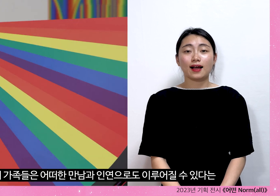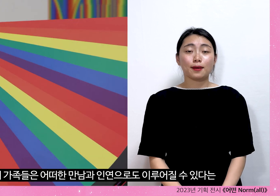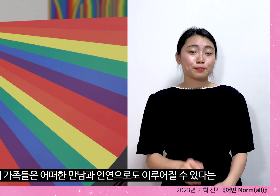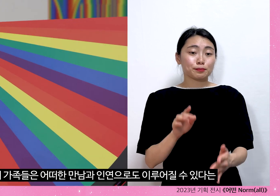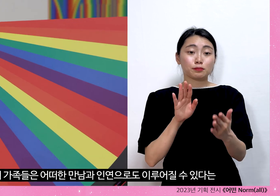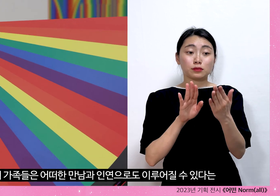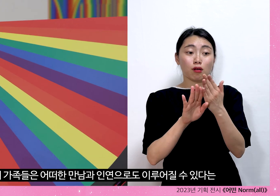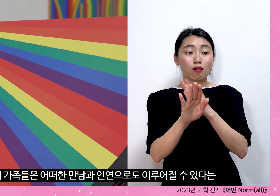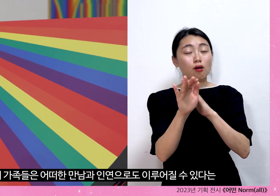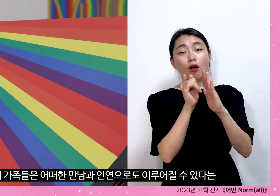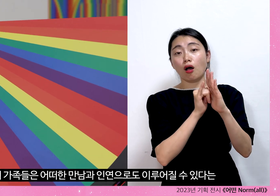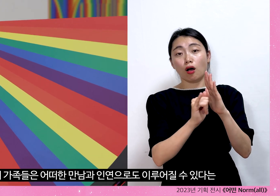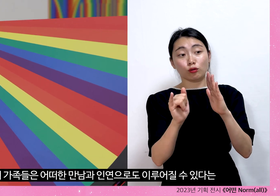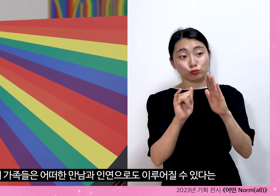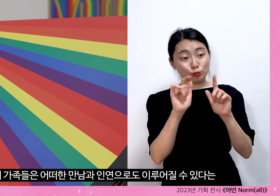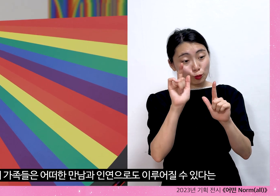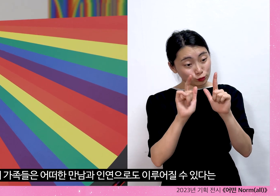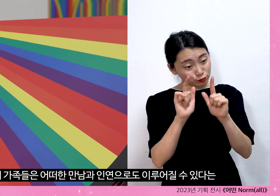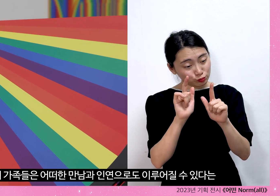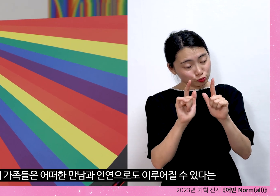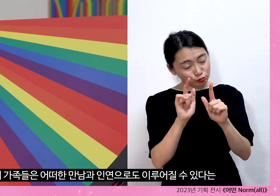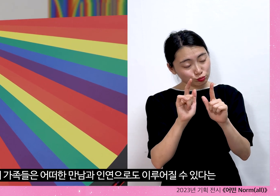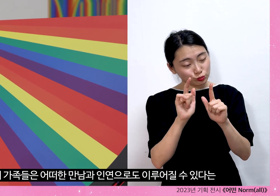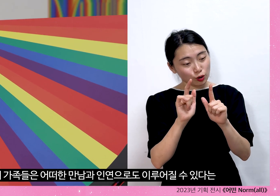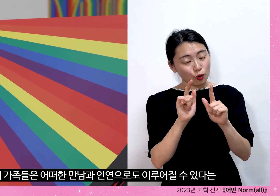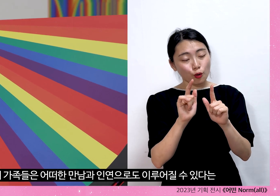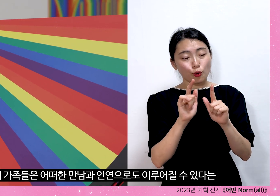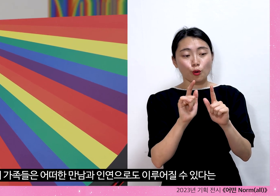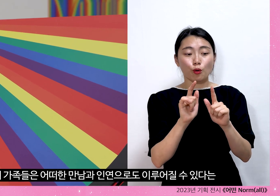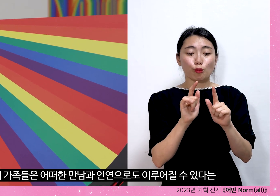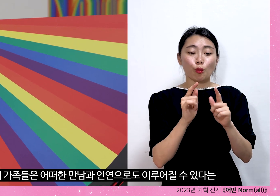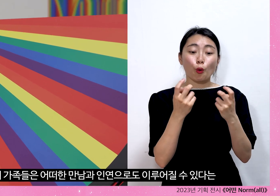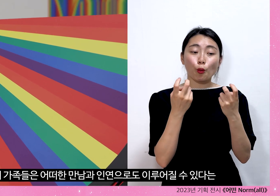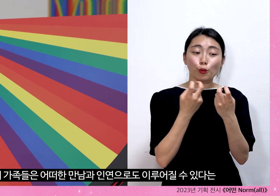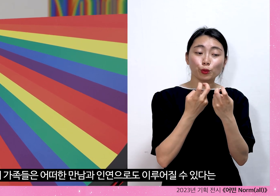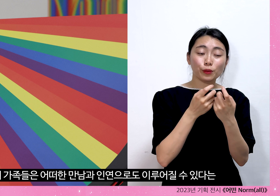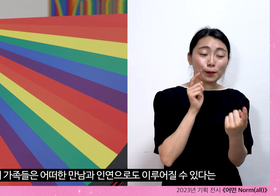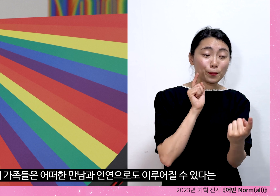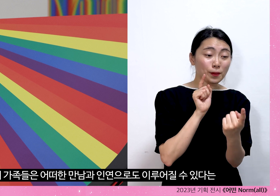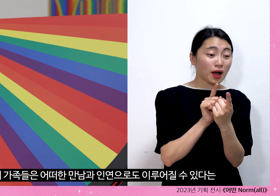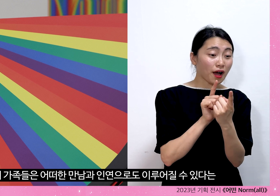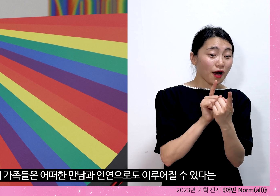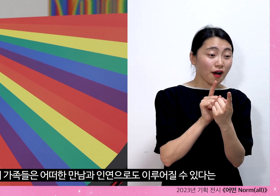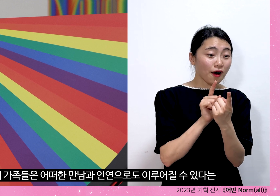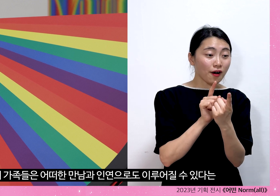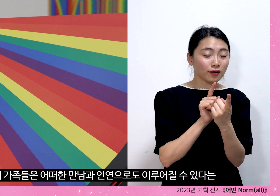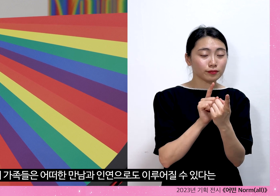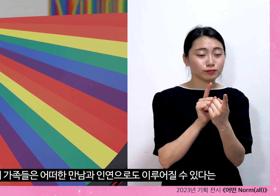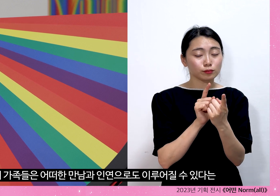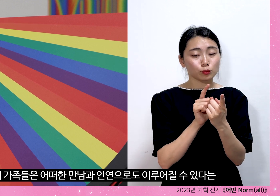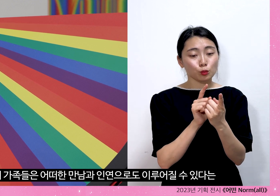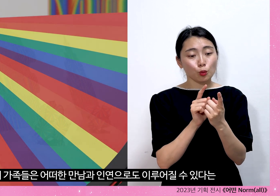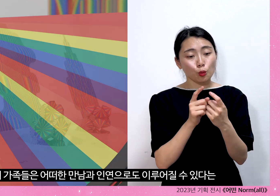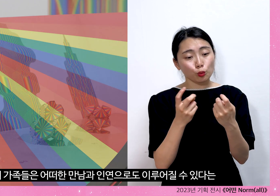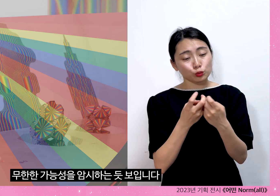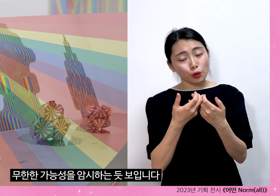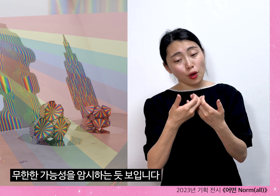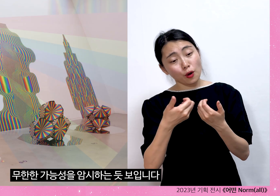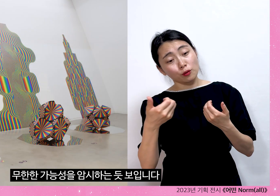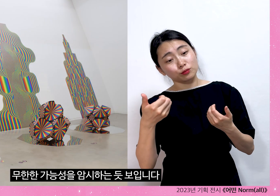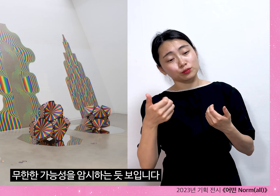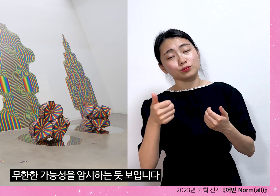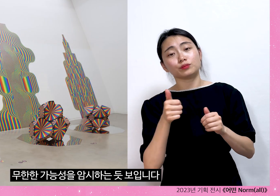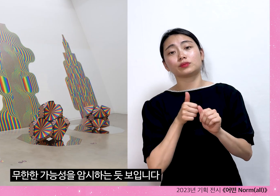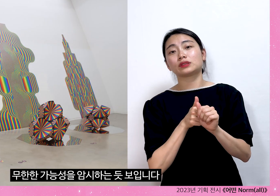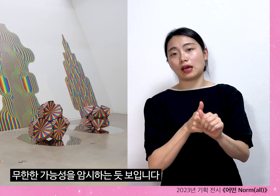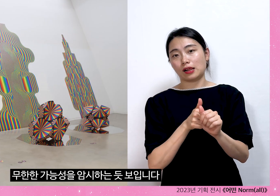마치 미래의 가족들은 어떠한 만남과 인연으로도 이루어질 수 있다는